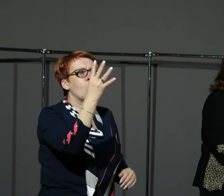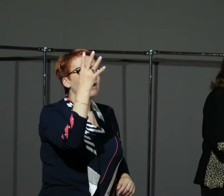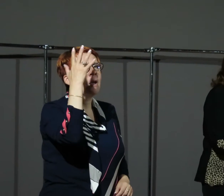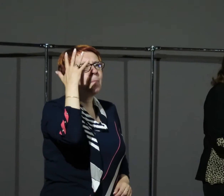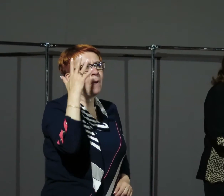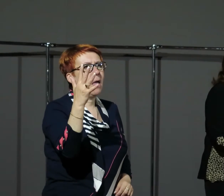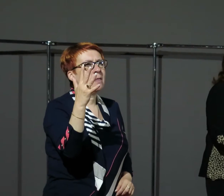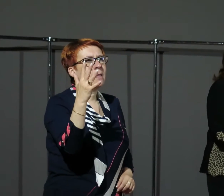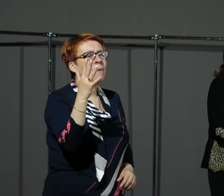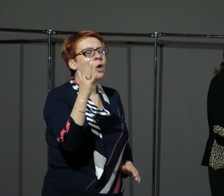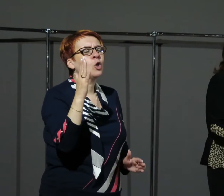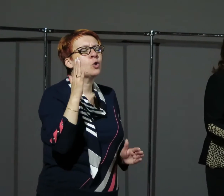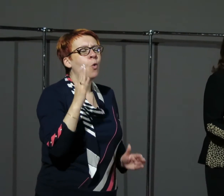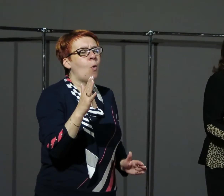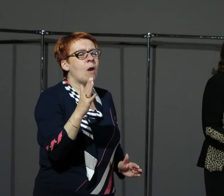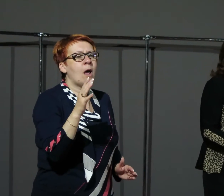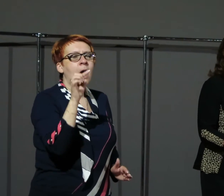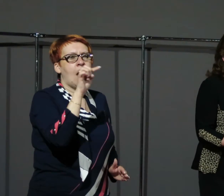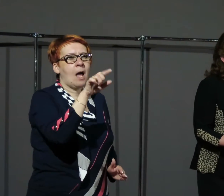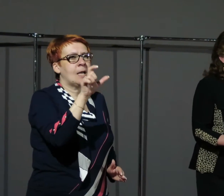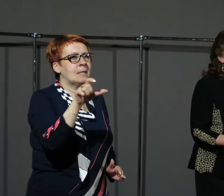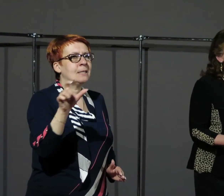тем, кто сам